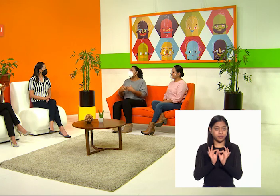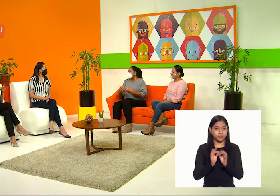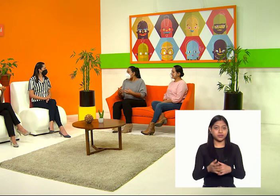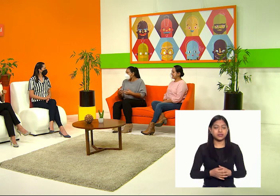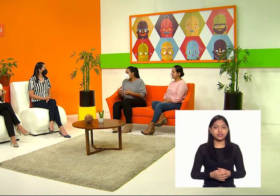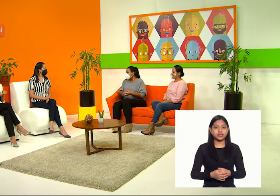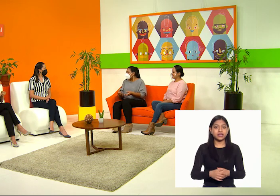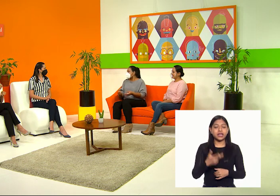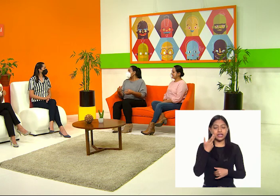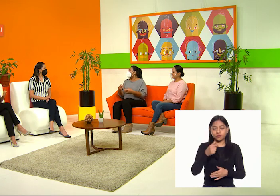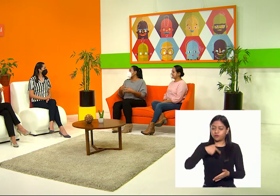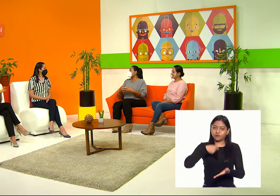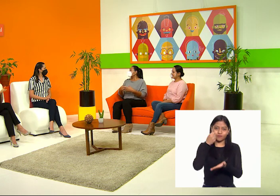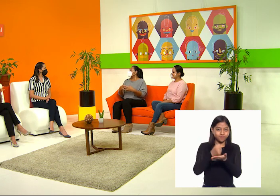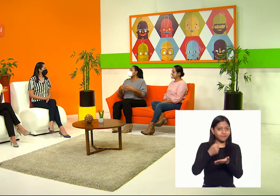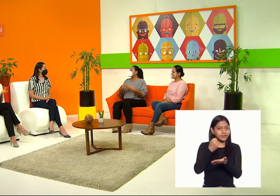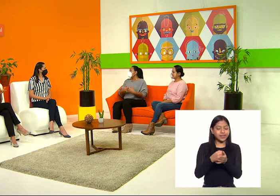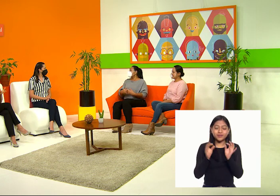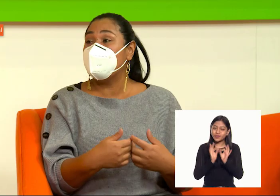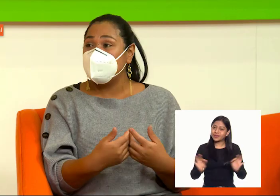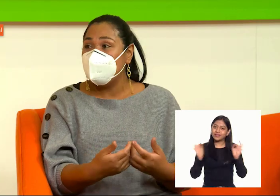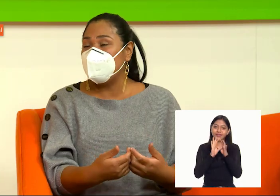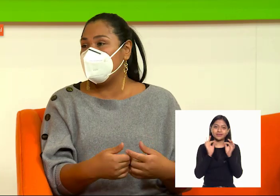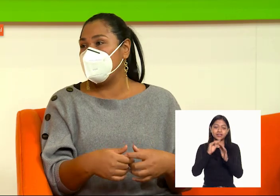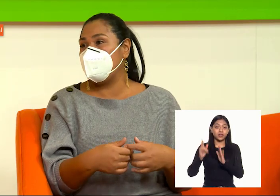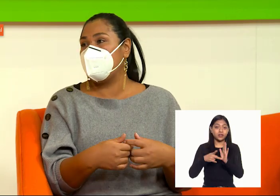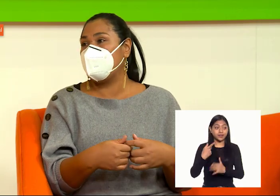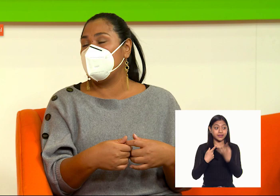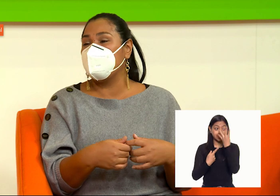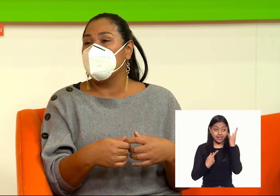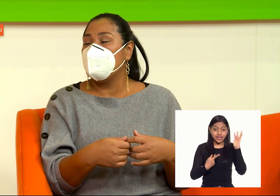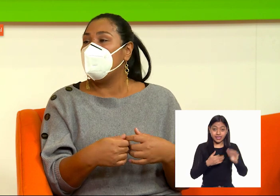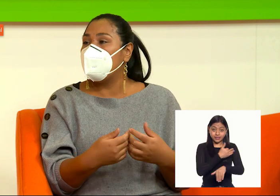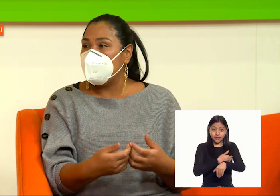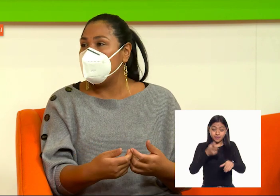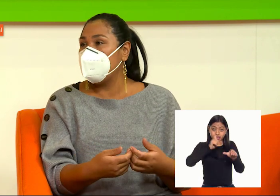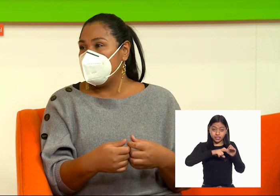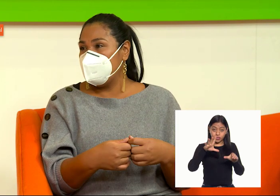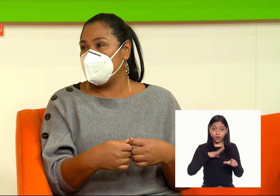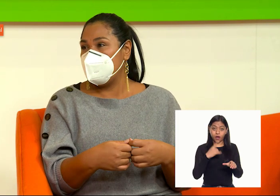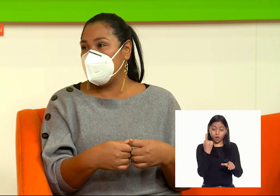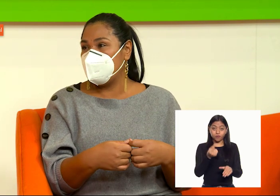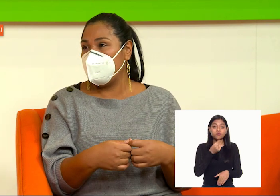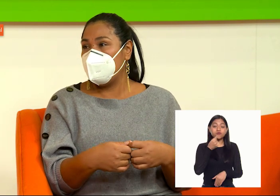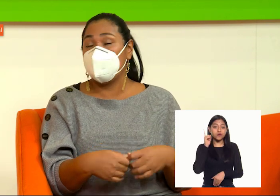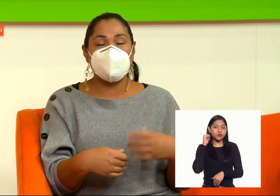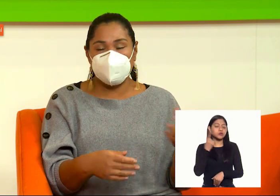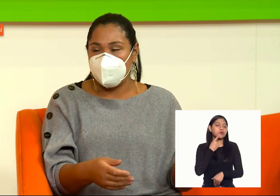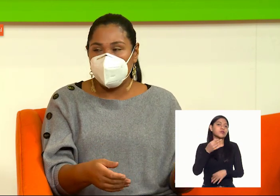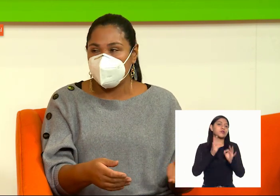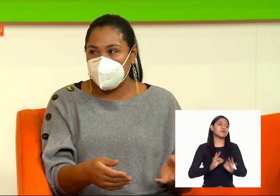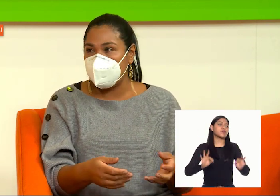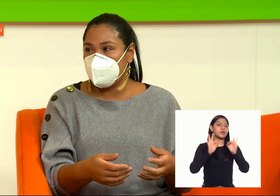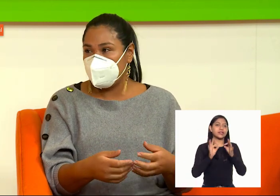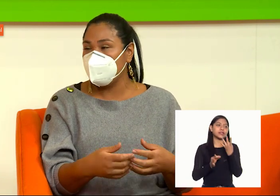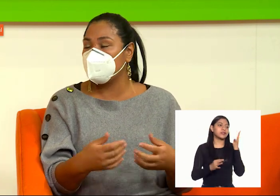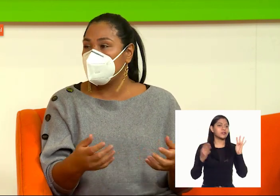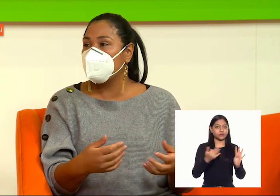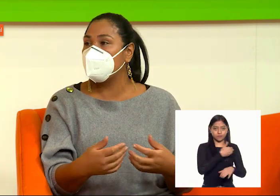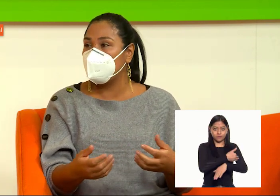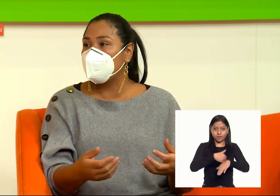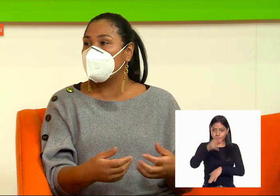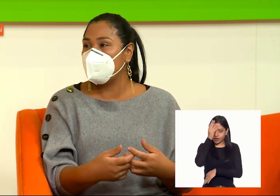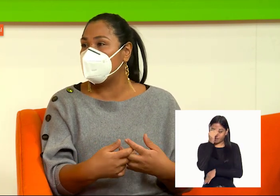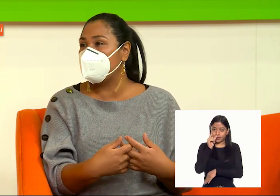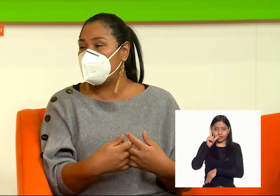eso no voy a dejar de insistir en que las familias deben de aprender la lengua de señas mexicana y también los maestros, ¿no? Que